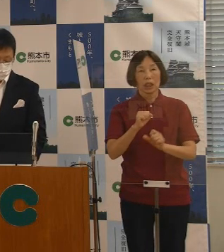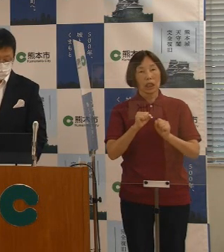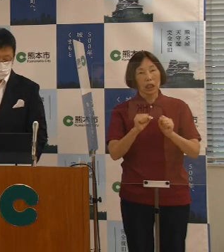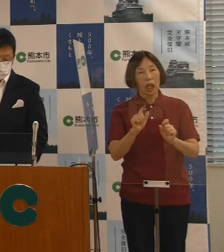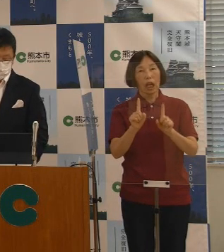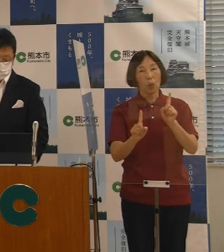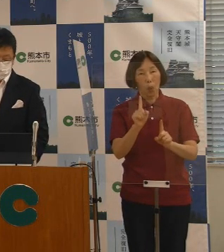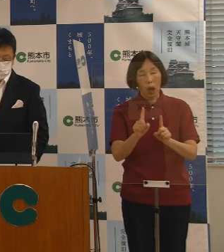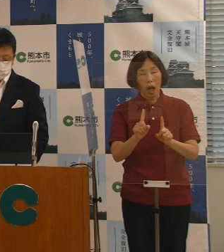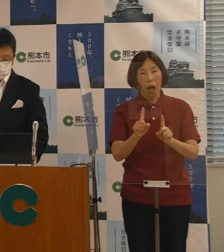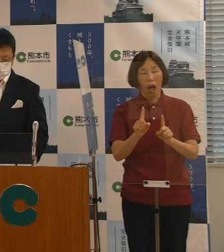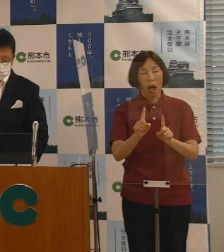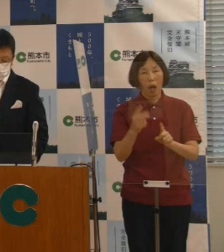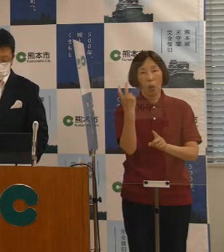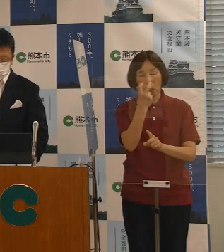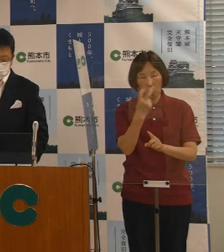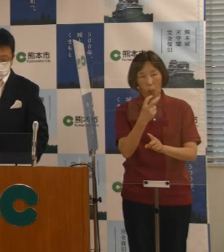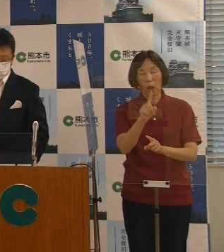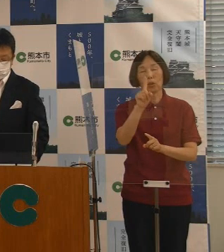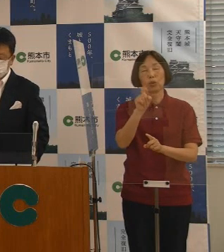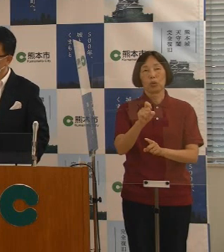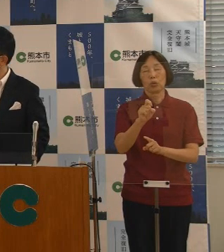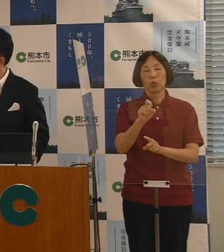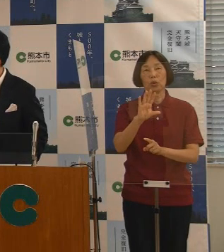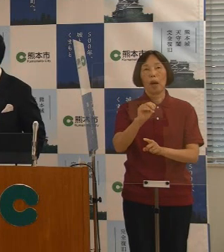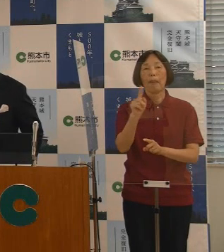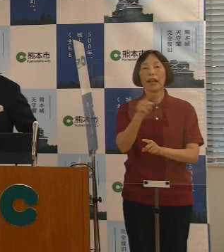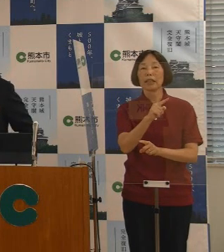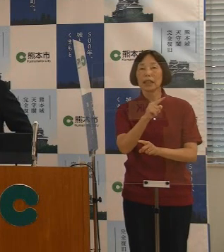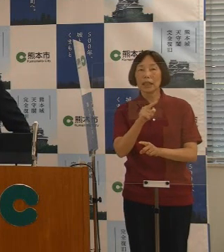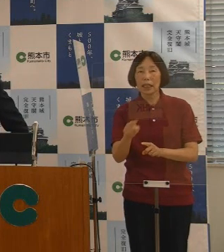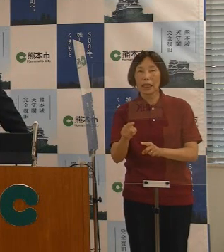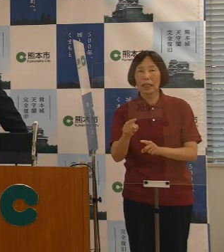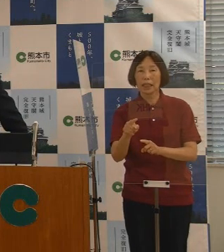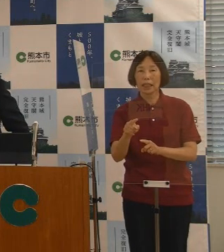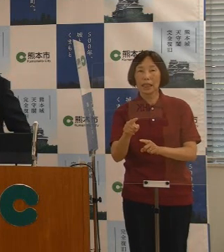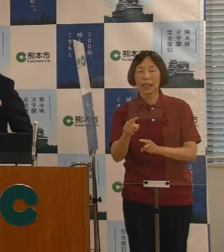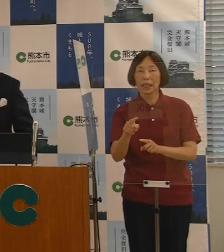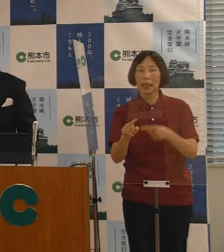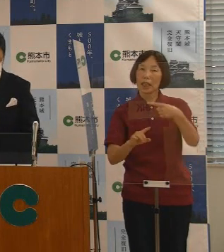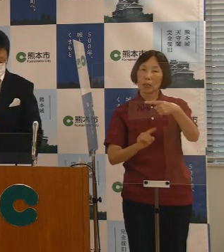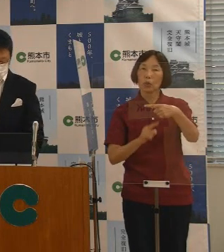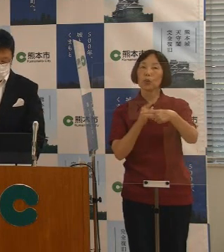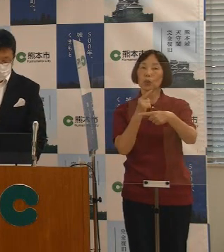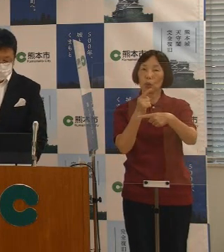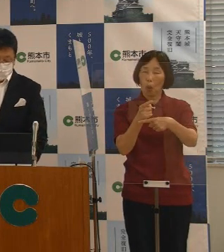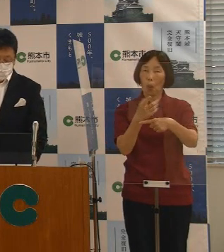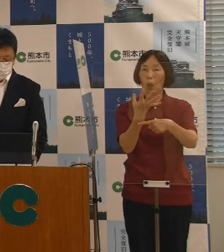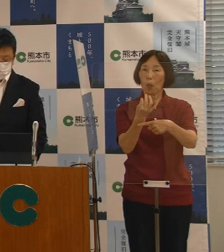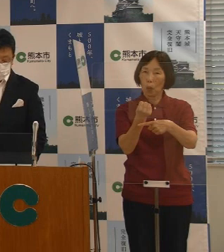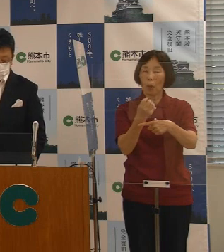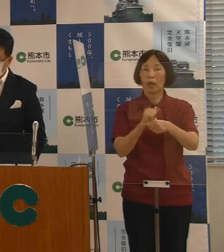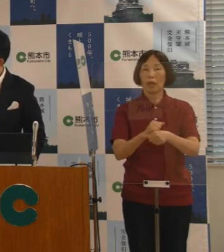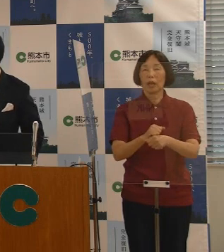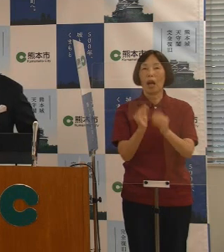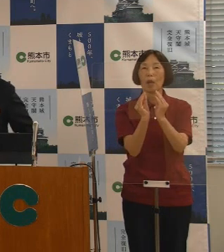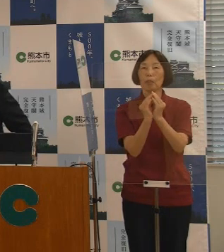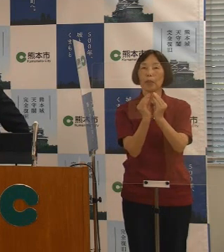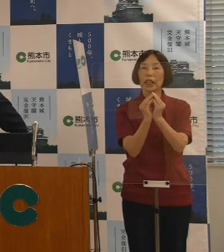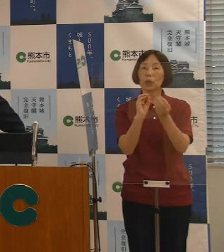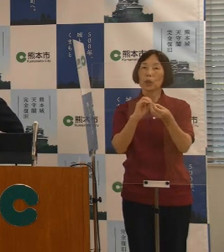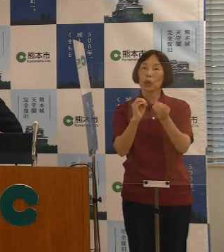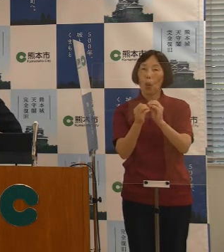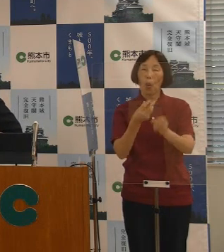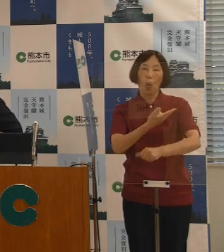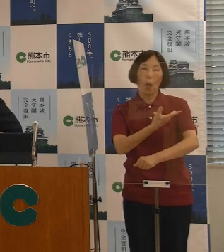10万人あたりに置き換えた感染者数を示しておりまして、ピンクがワ